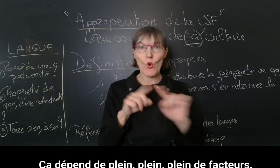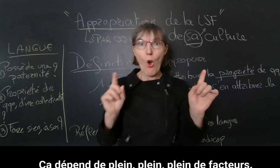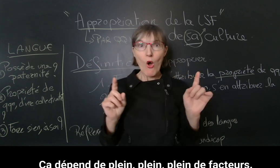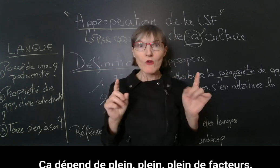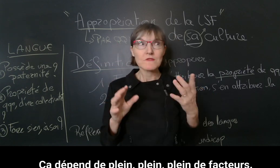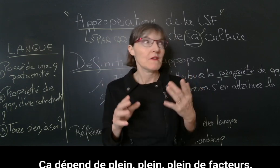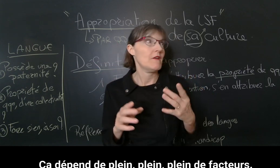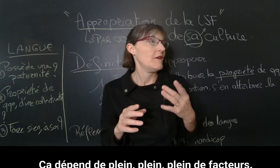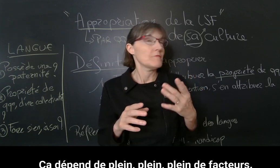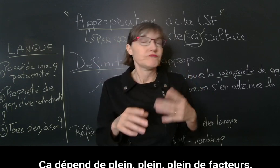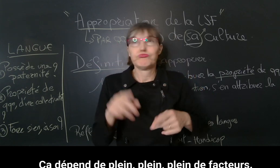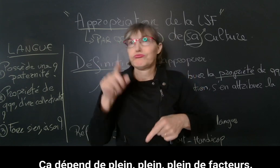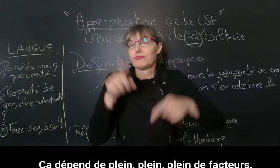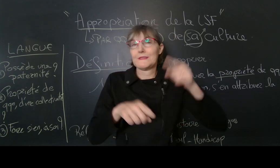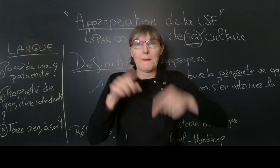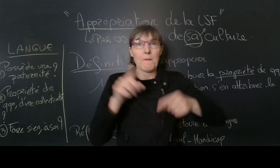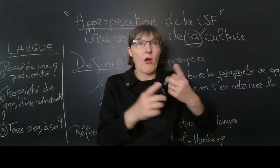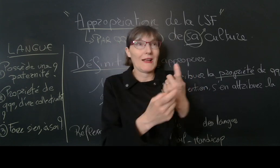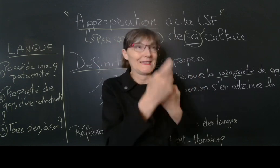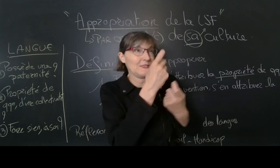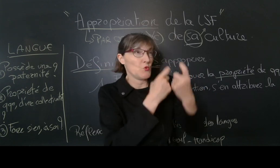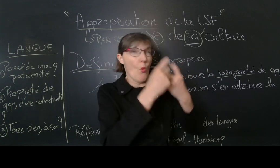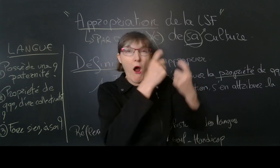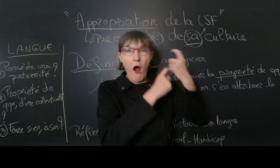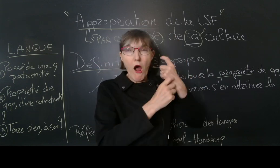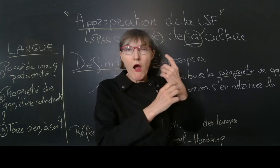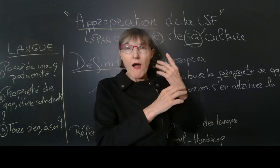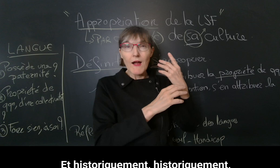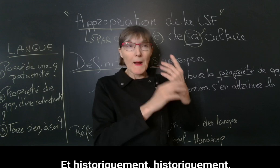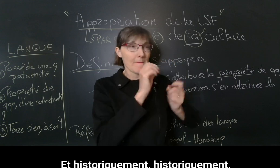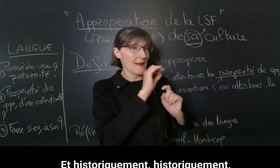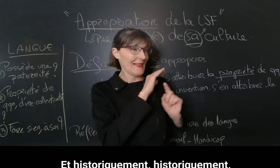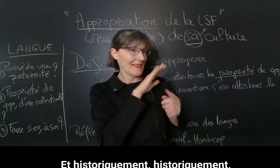plein plein plein plein de facteurs et historiquement